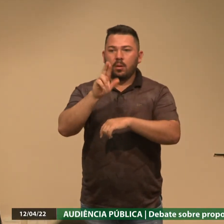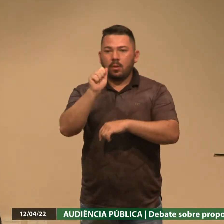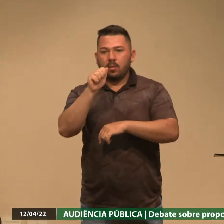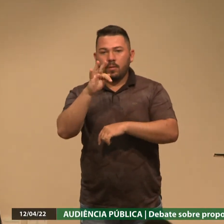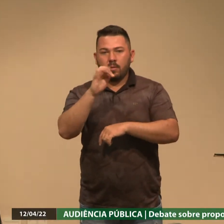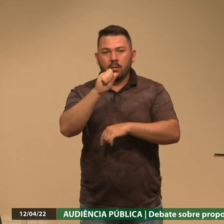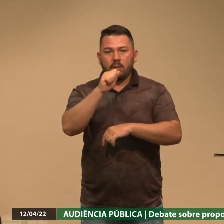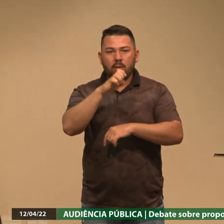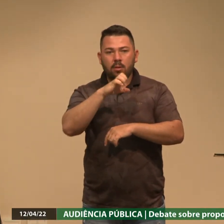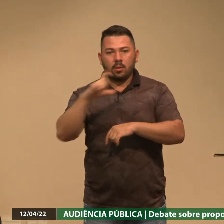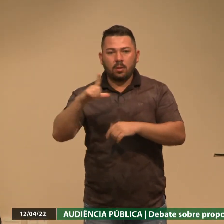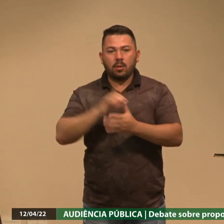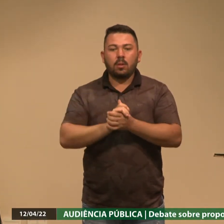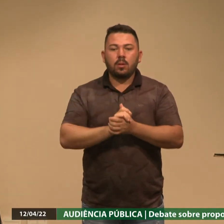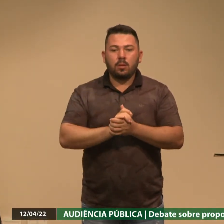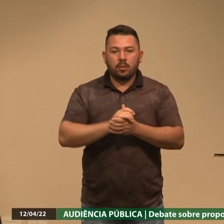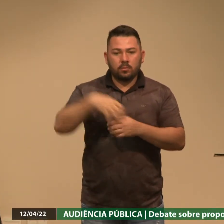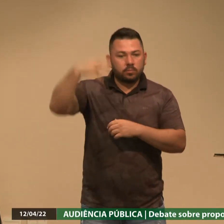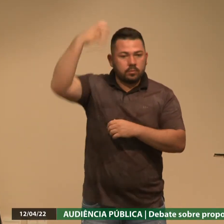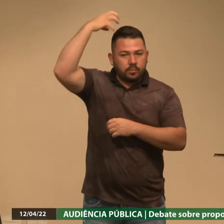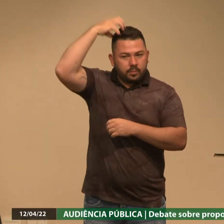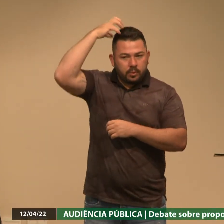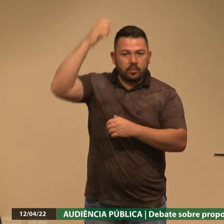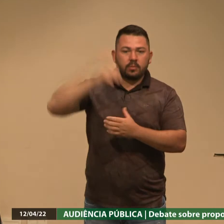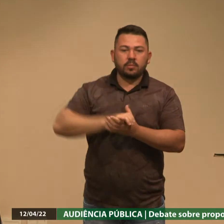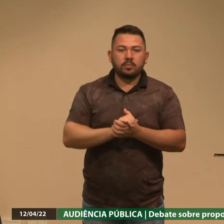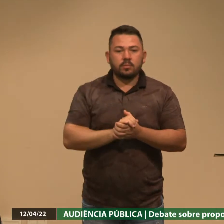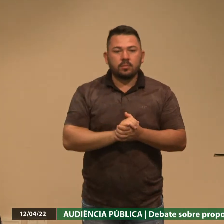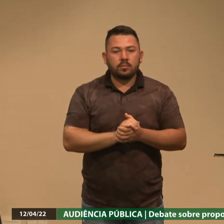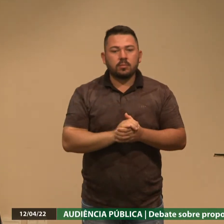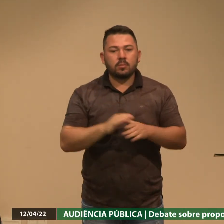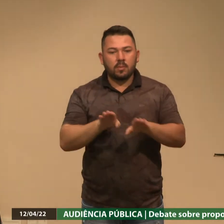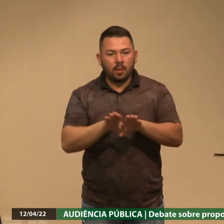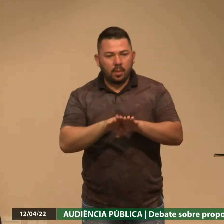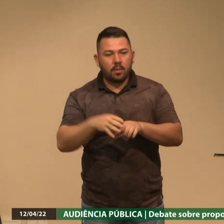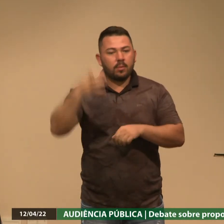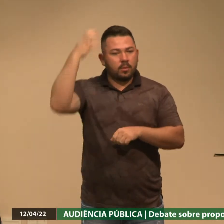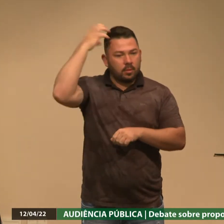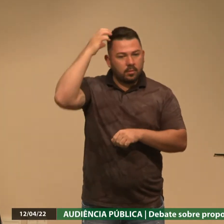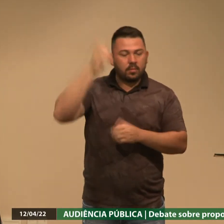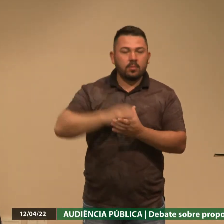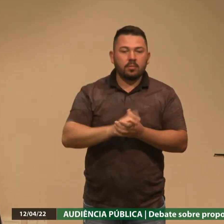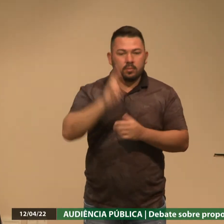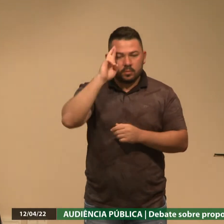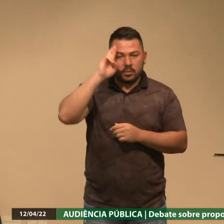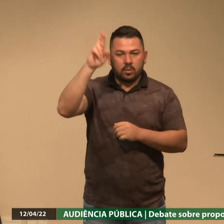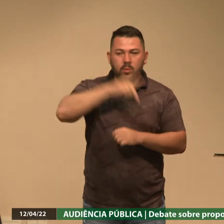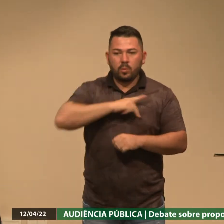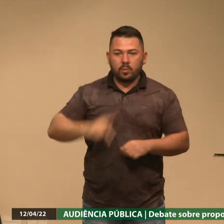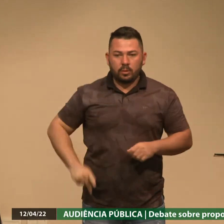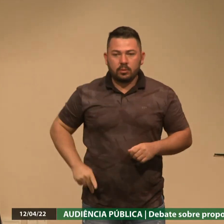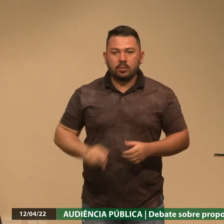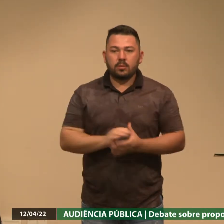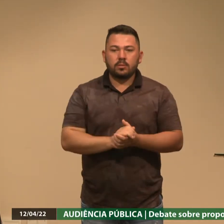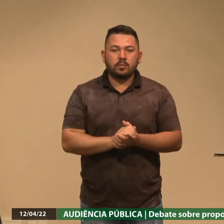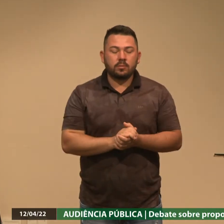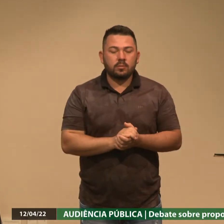Perin Rainha das atiradora senhora inauria renck Schmitt senhor presidente